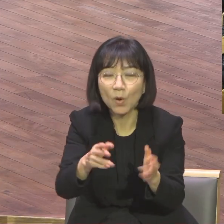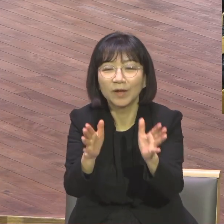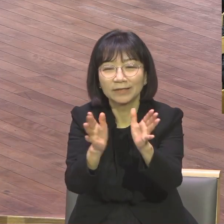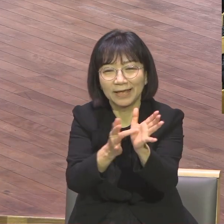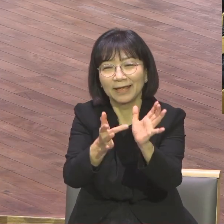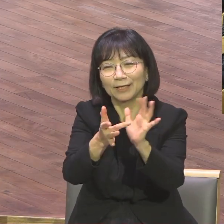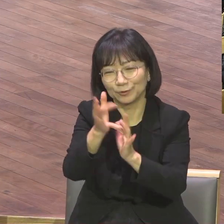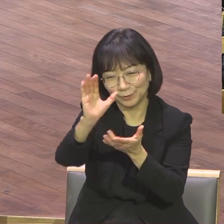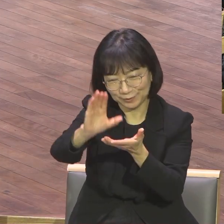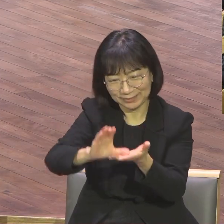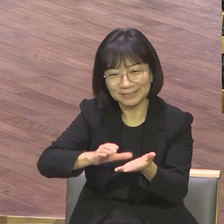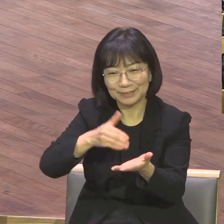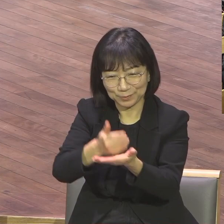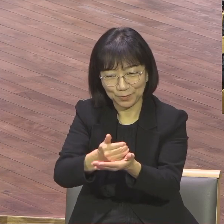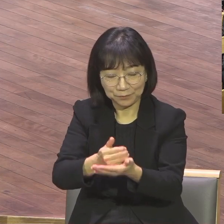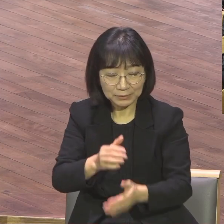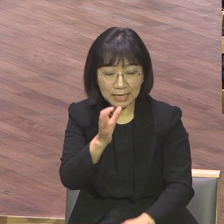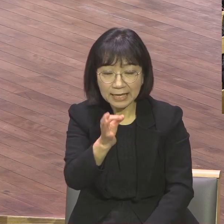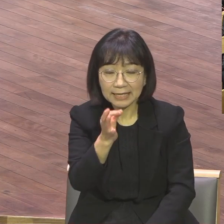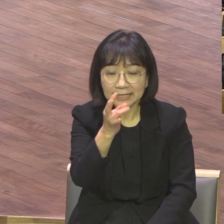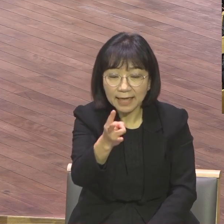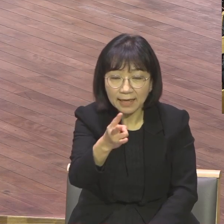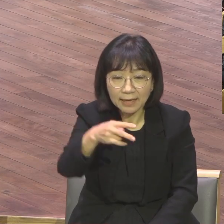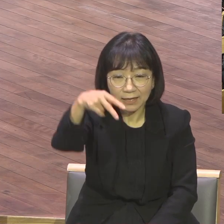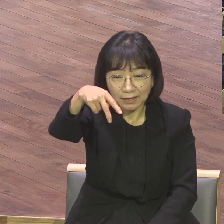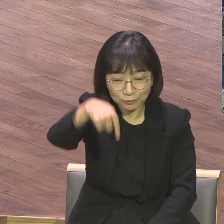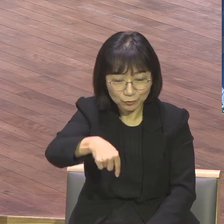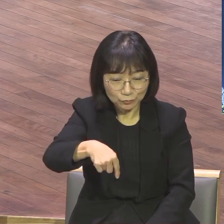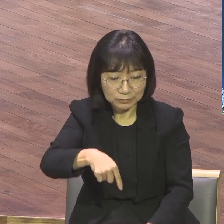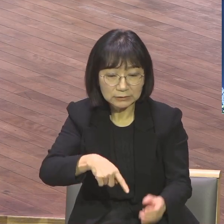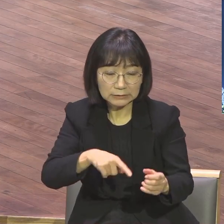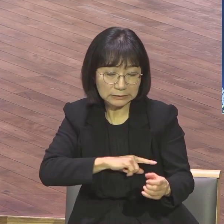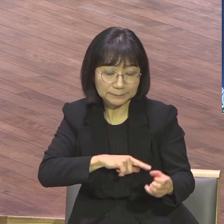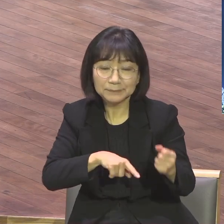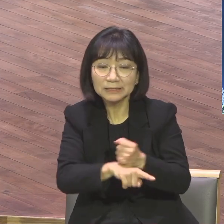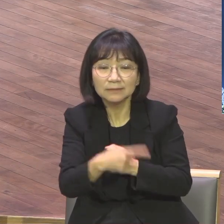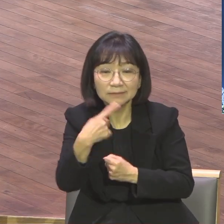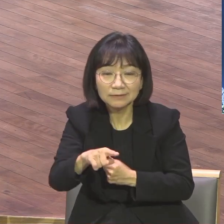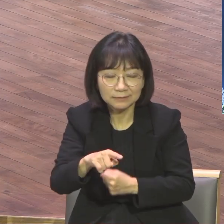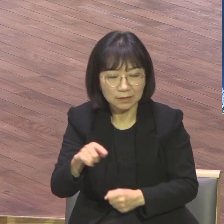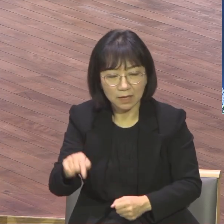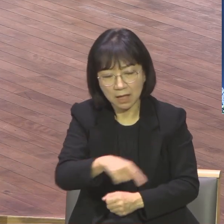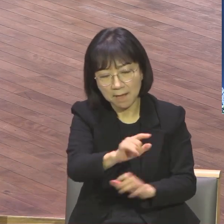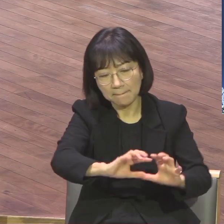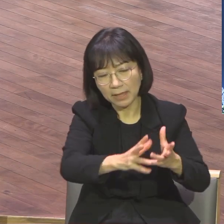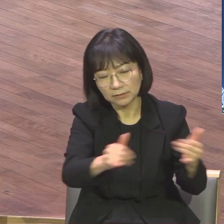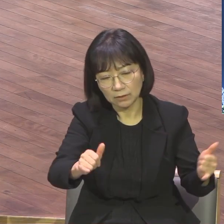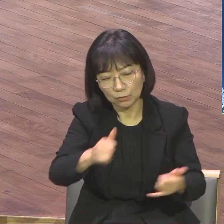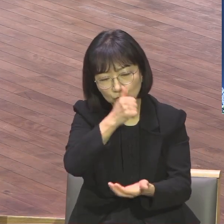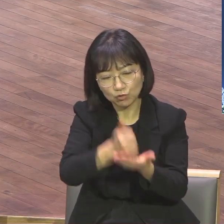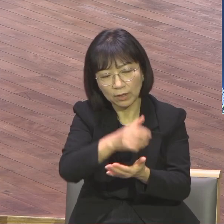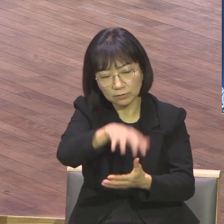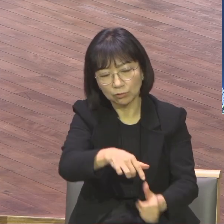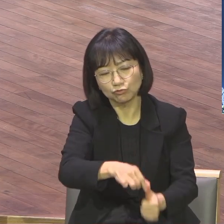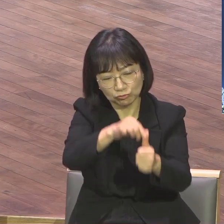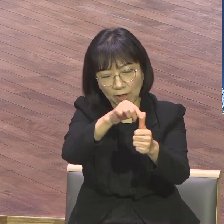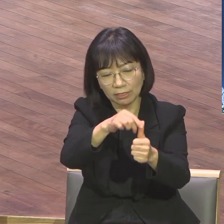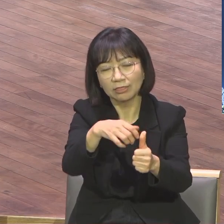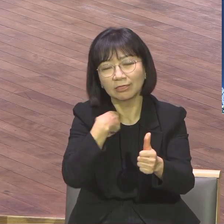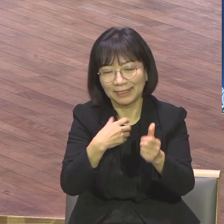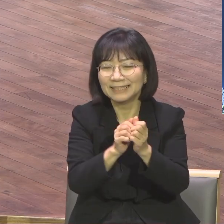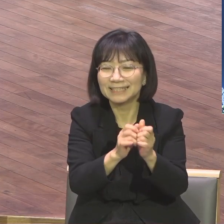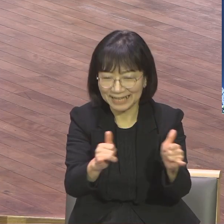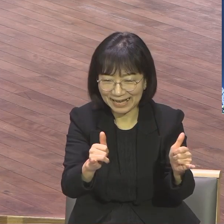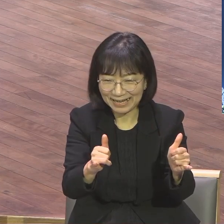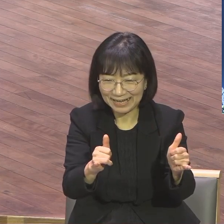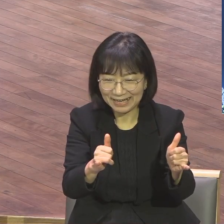예수 이름 뜻이 뭐예요? 저희 백성을 저희 죄에서 구원할 자. 죄에서 구원 예수란